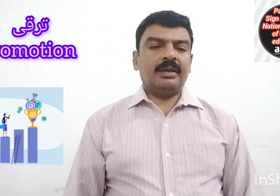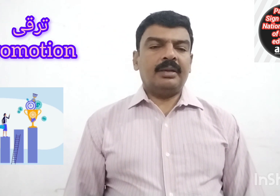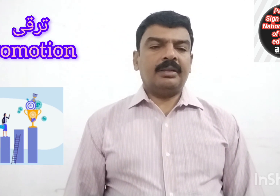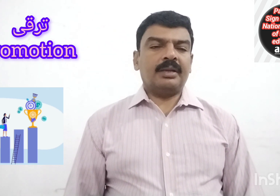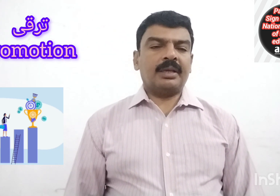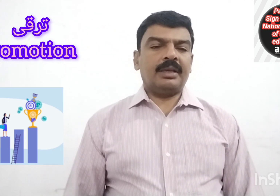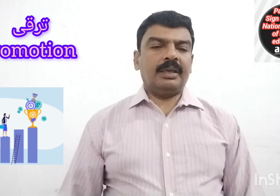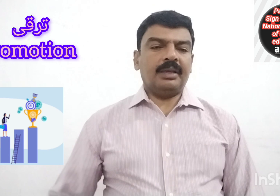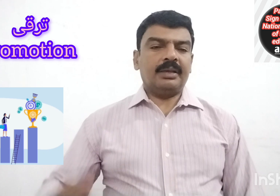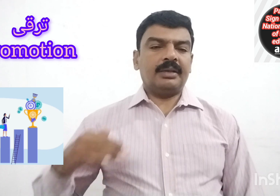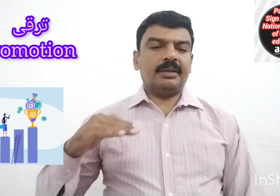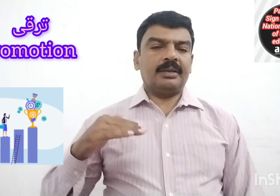तरक्की।